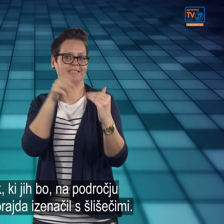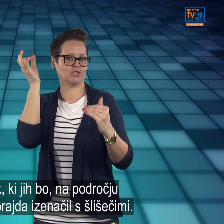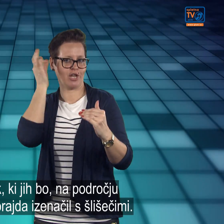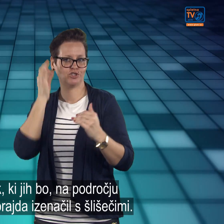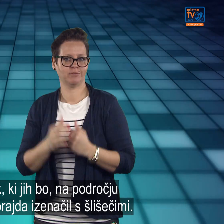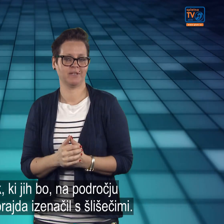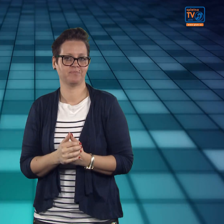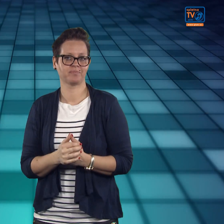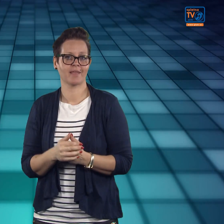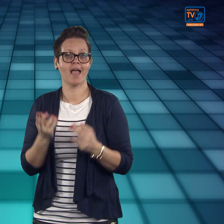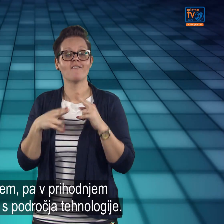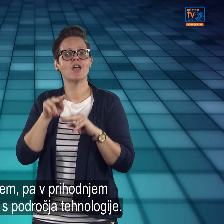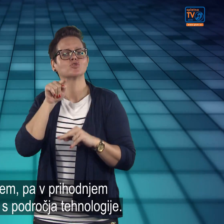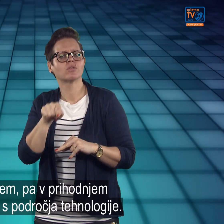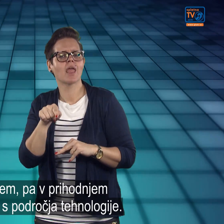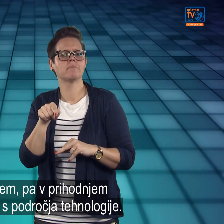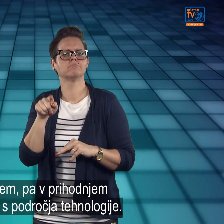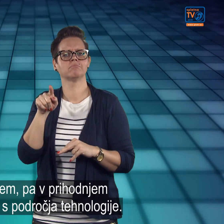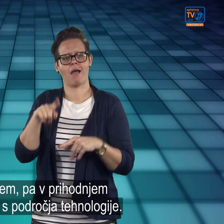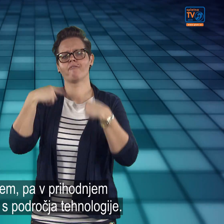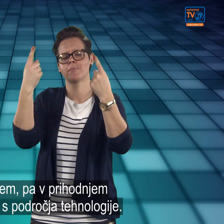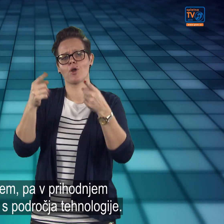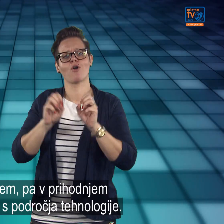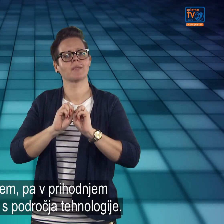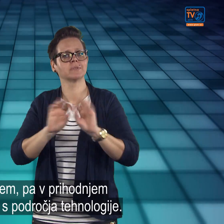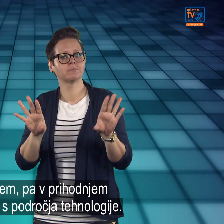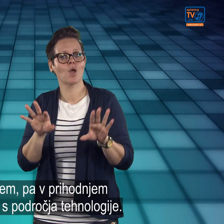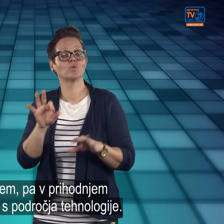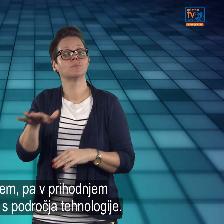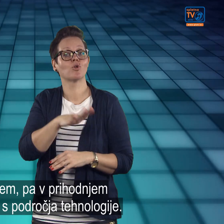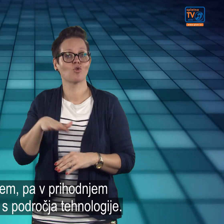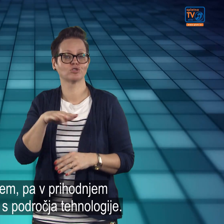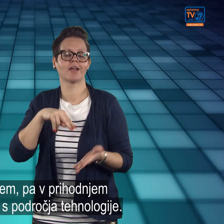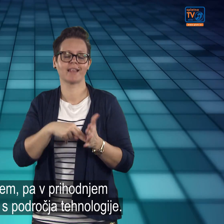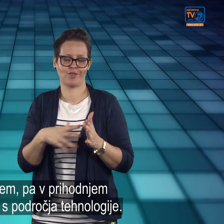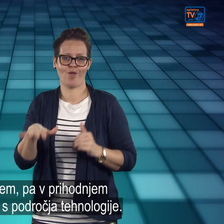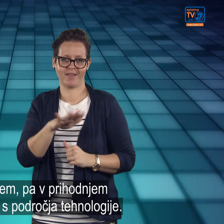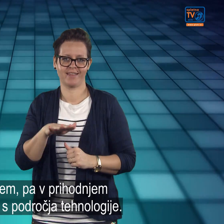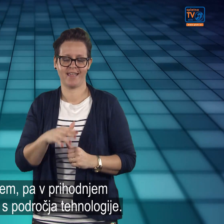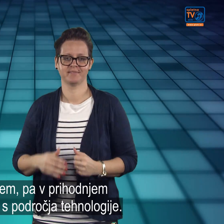Več o tem pa v prihodnjem prispevku s področja tehnologije.